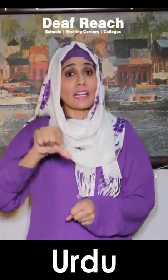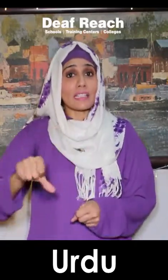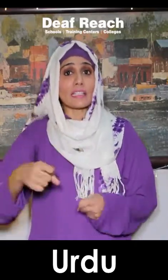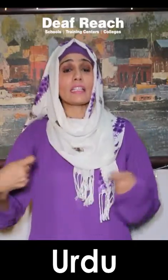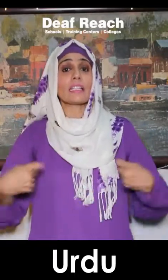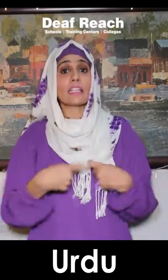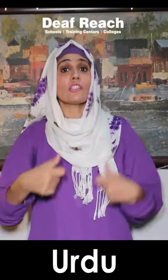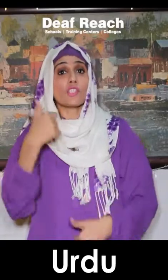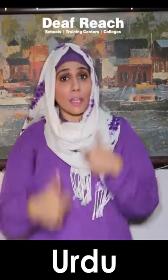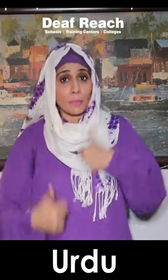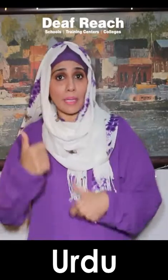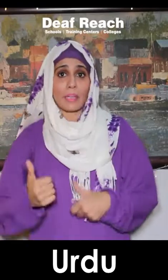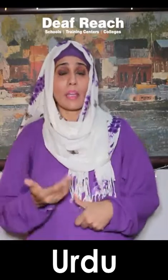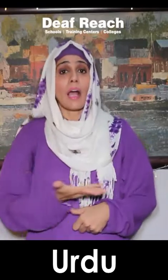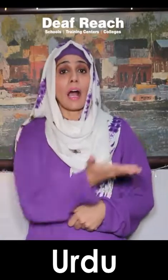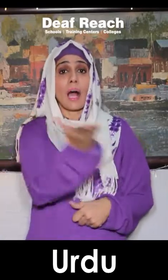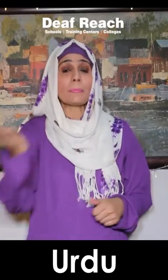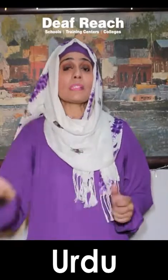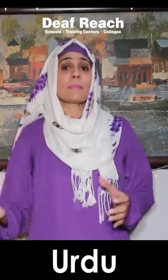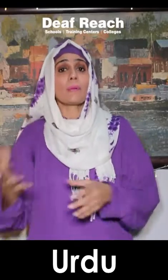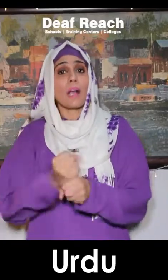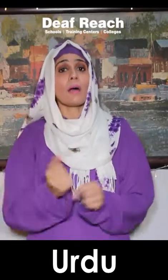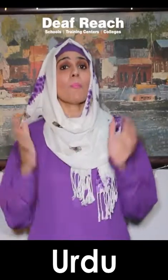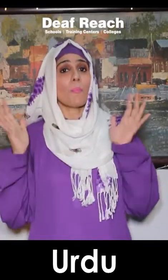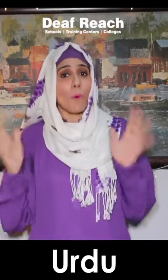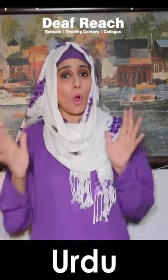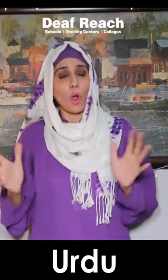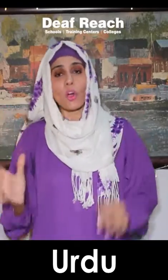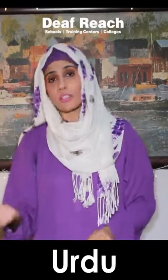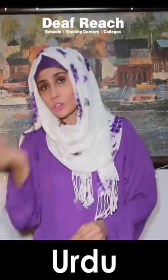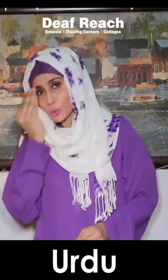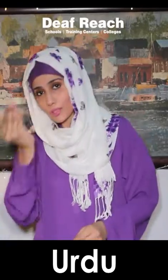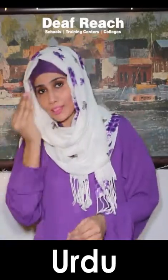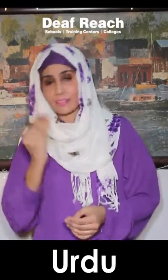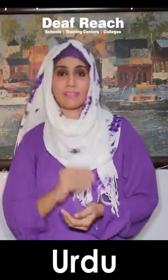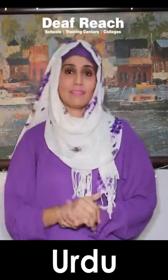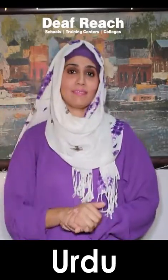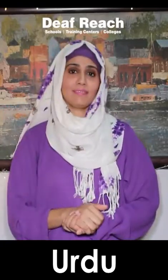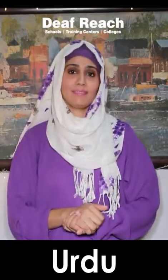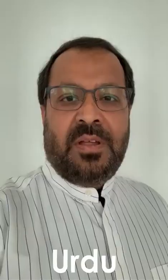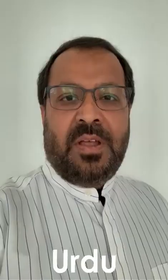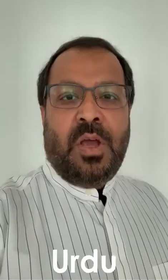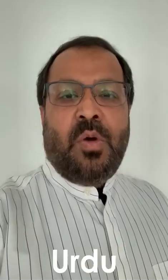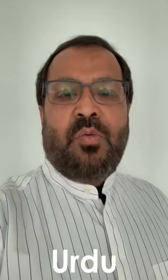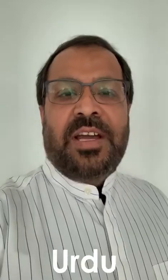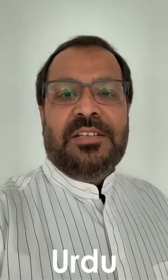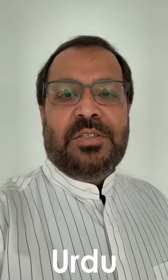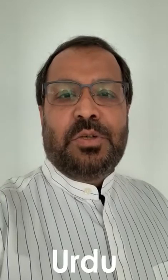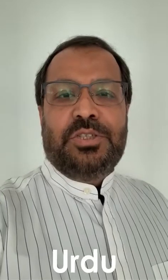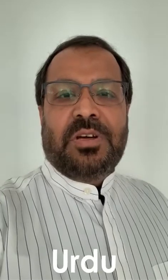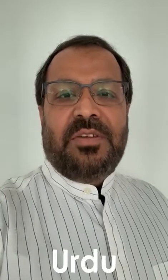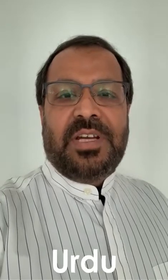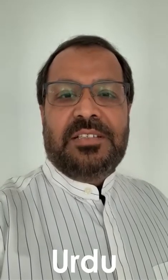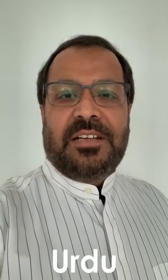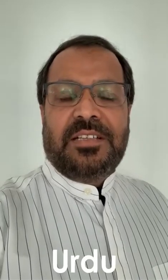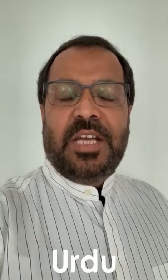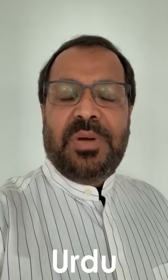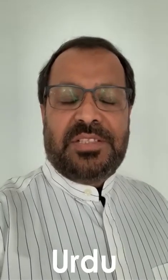Covid-19 ki jang mein aap sabka bahut shukriya. वायरस कोई जोग्राफियाई सरहद नहीं